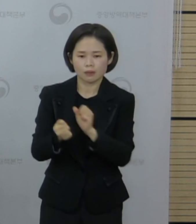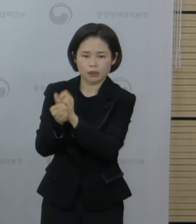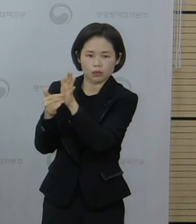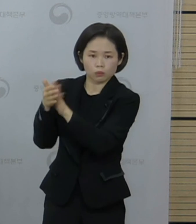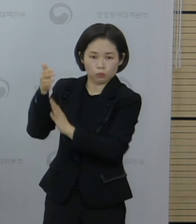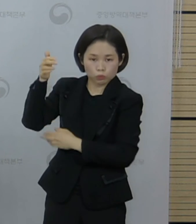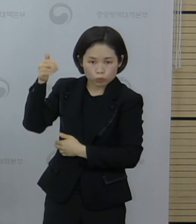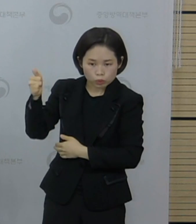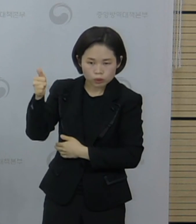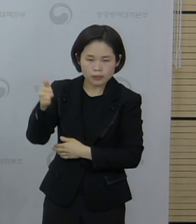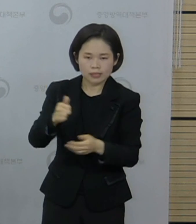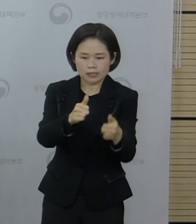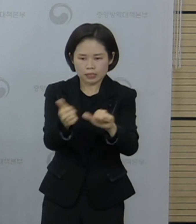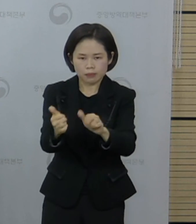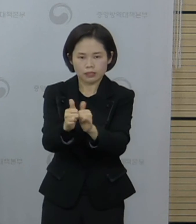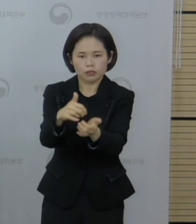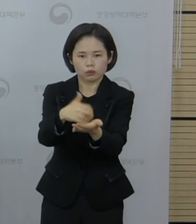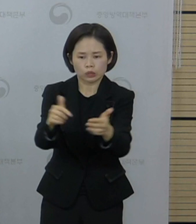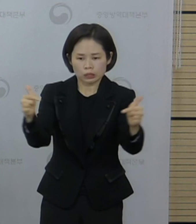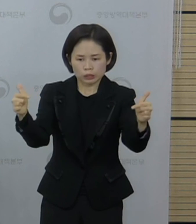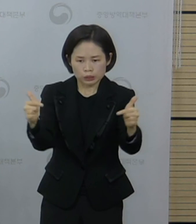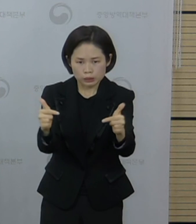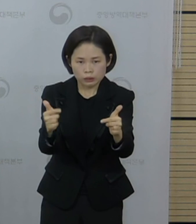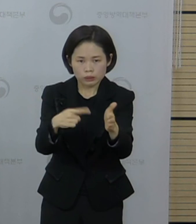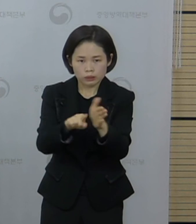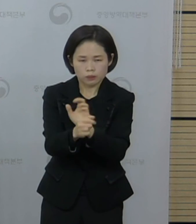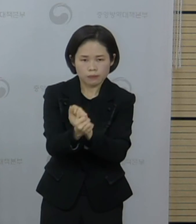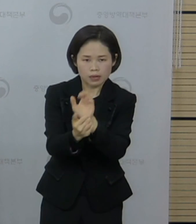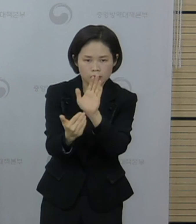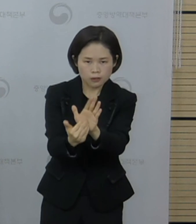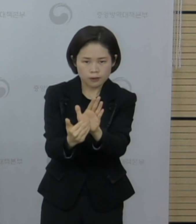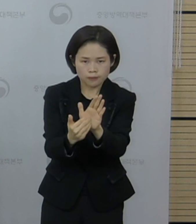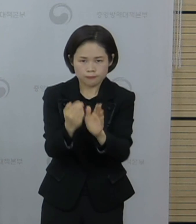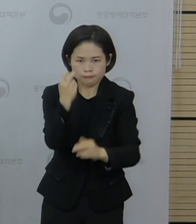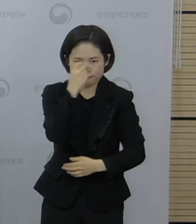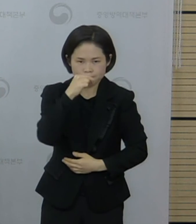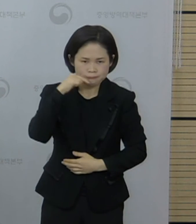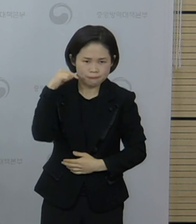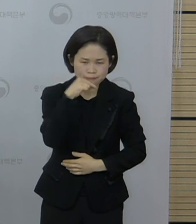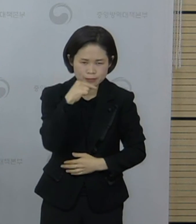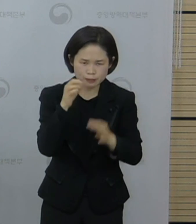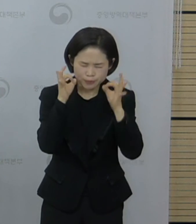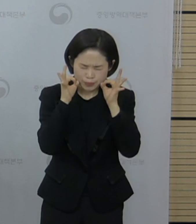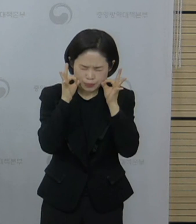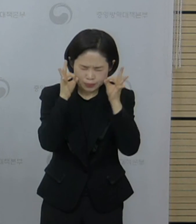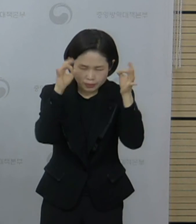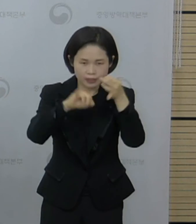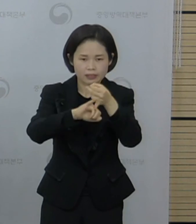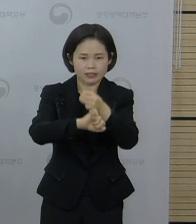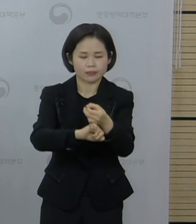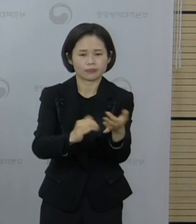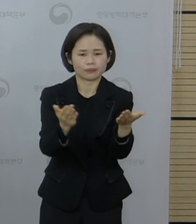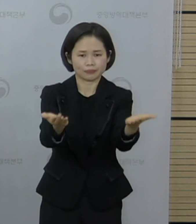최소화 되도록 모든 역량을 집중하고 각고의 노력을 계속 하겠습니다